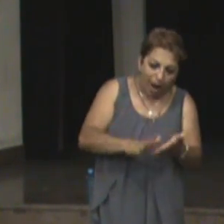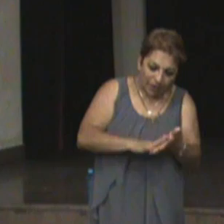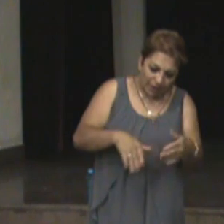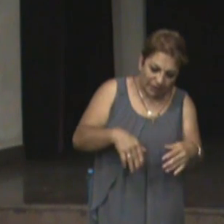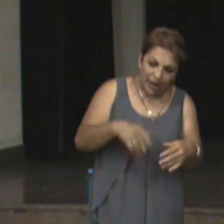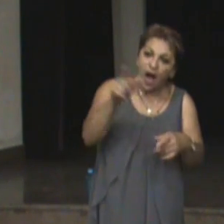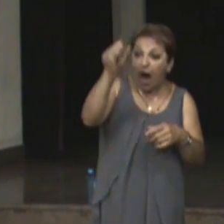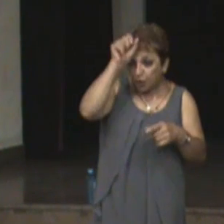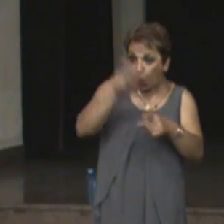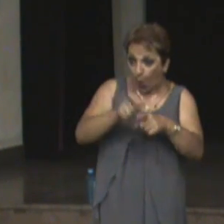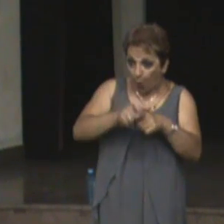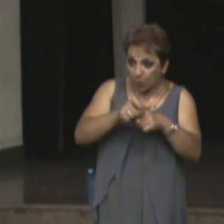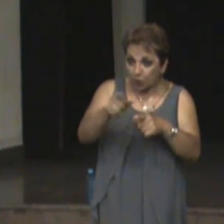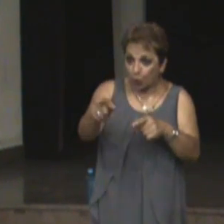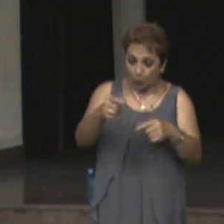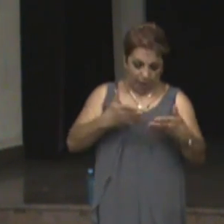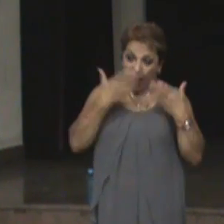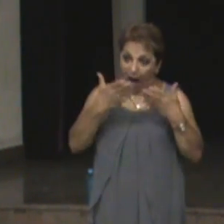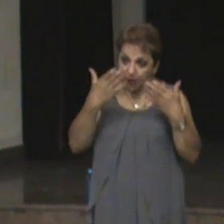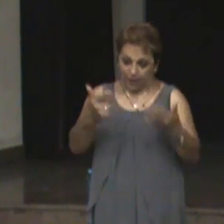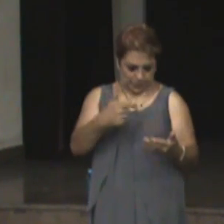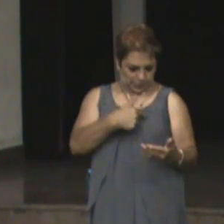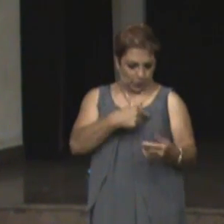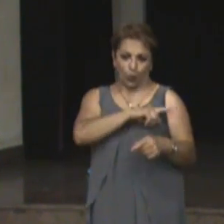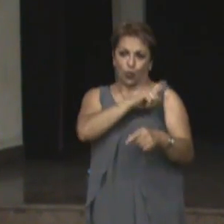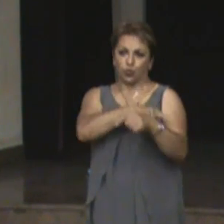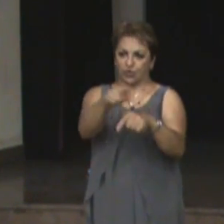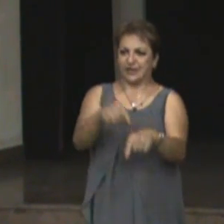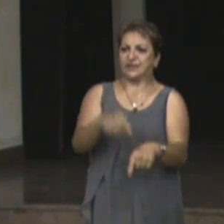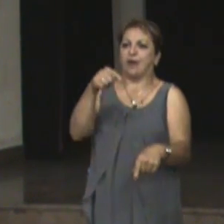երբ որ Աստծո խոսքը կարդա, ինքներդ կտեսնեք այդ զորությունը։